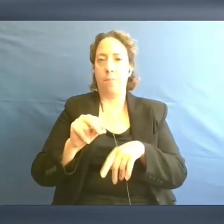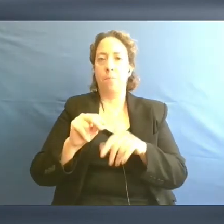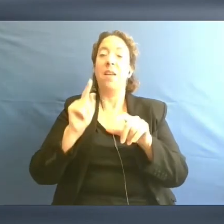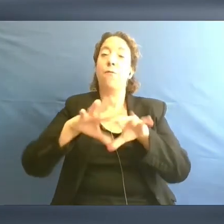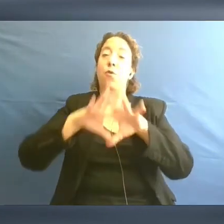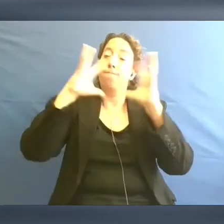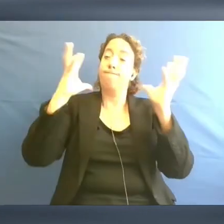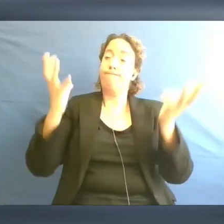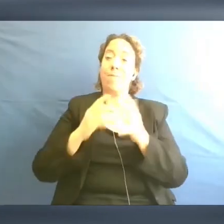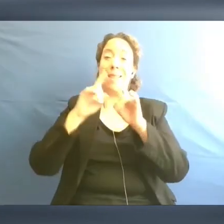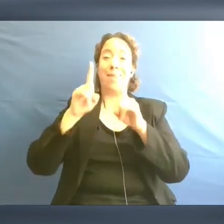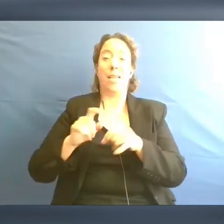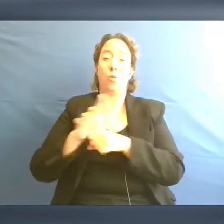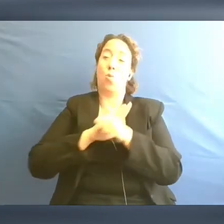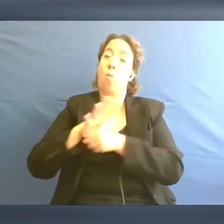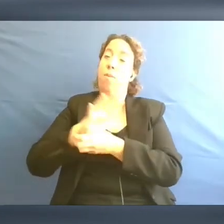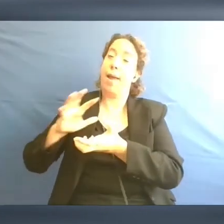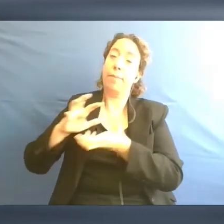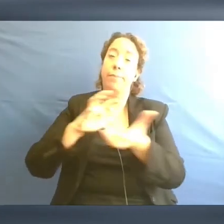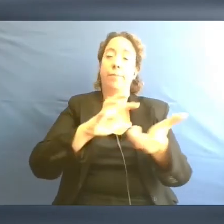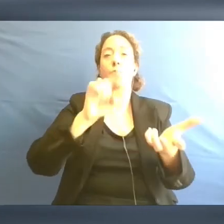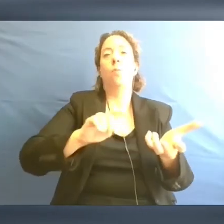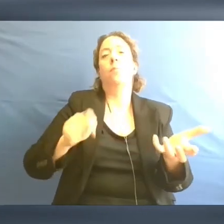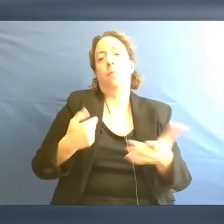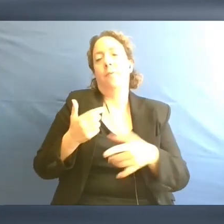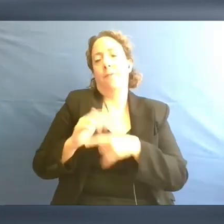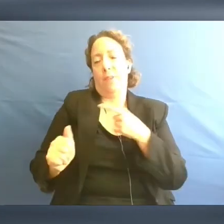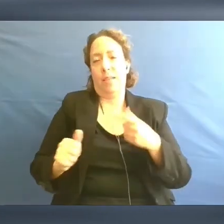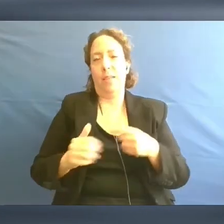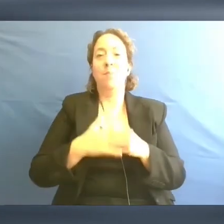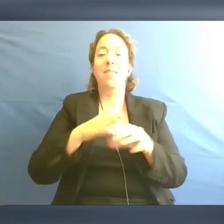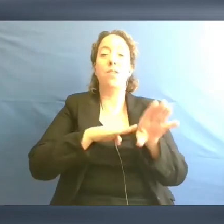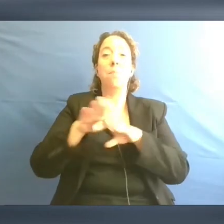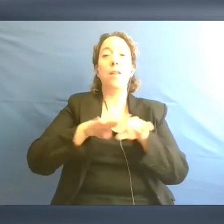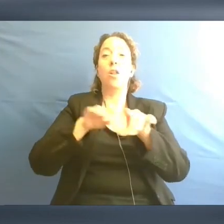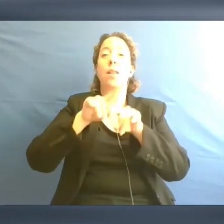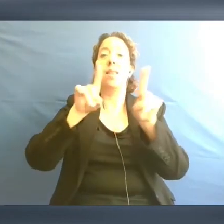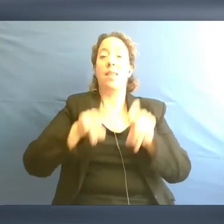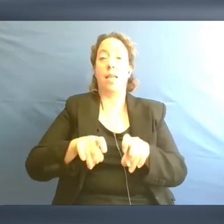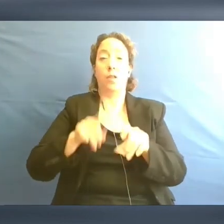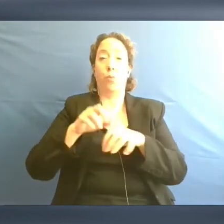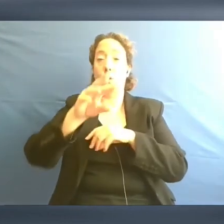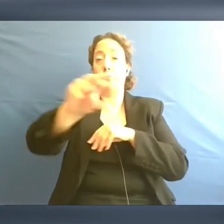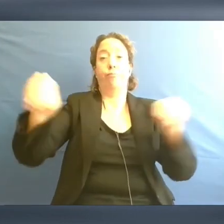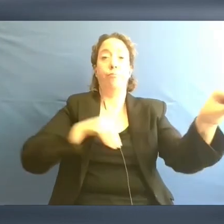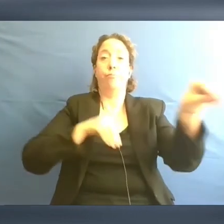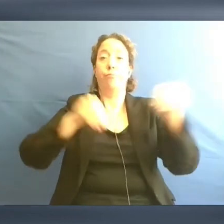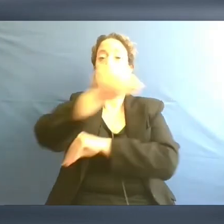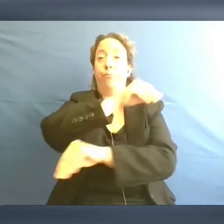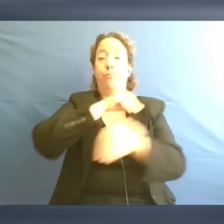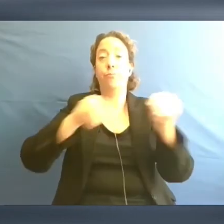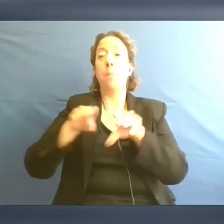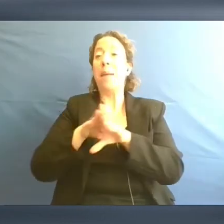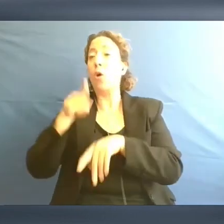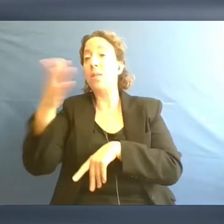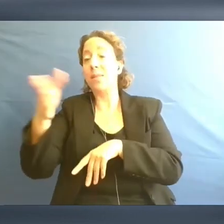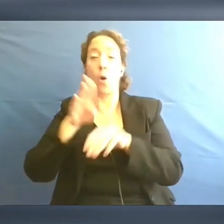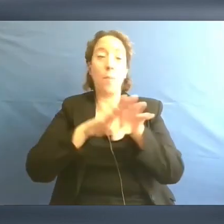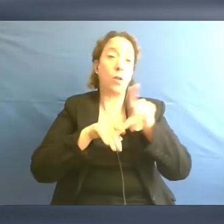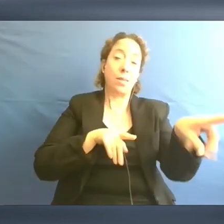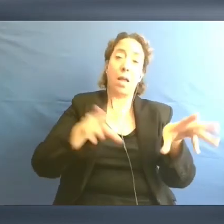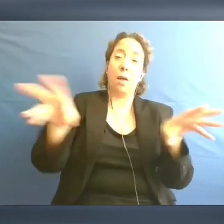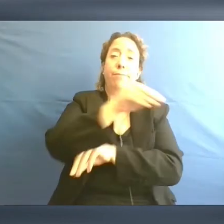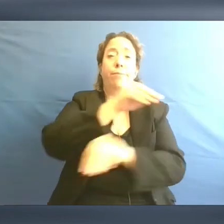ce qu'on essaye de faire bien évidemment. Ça veut dire que les méthodes de test deviennent complètement interchangeables. Quelle que soit la méthode utilisée, le résultat des audits